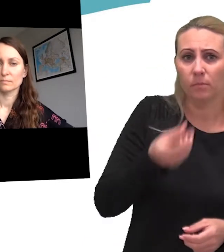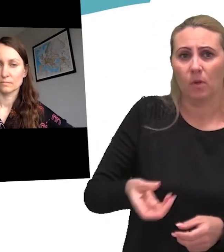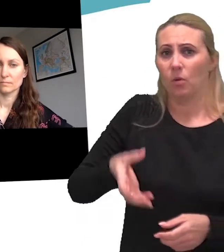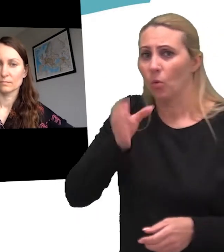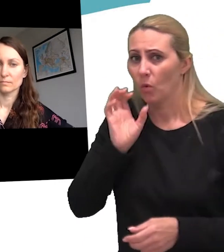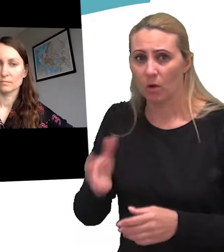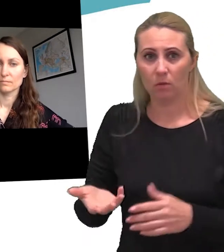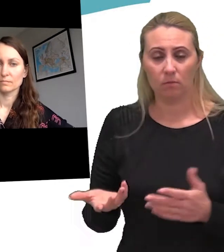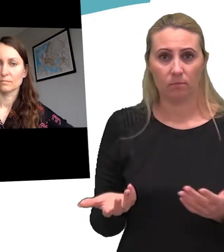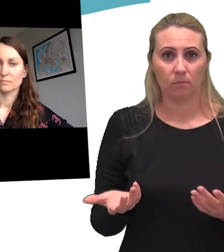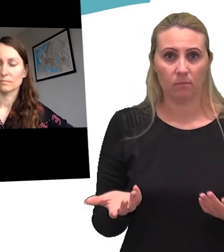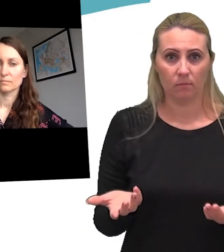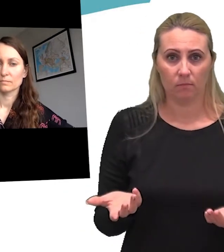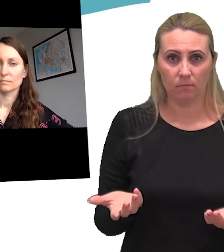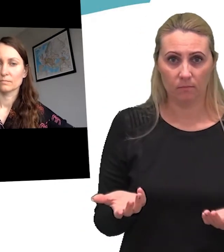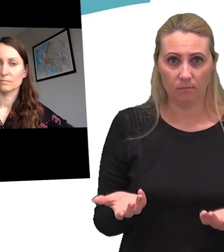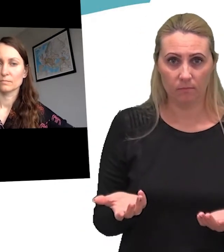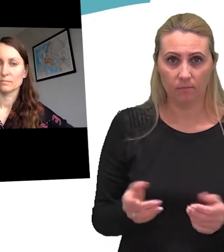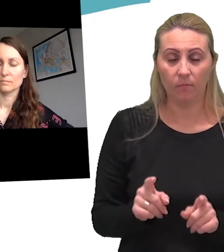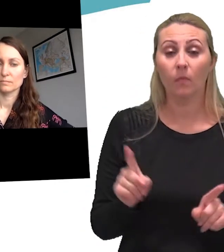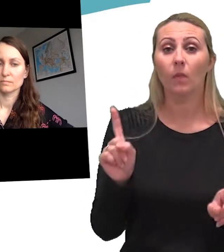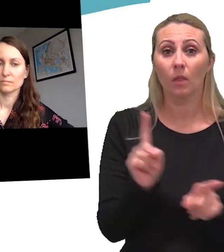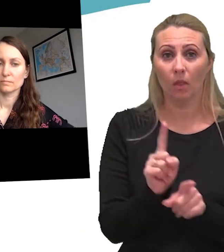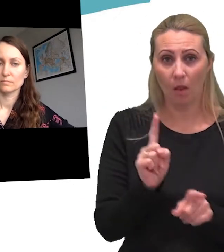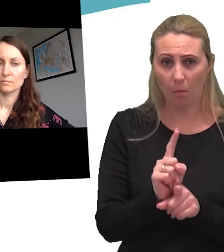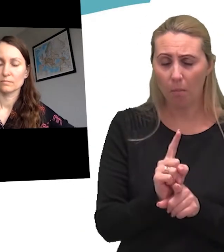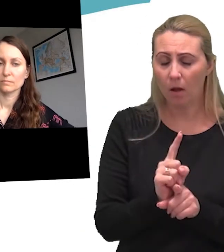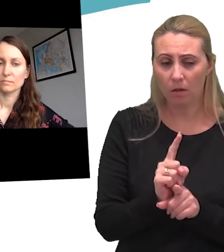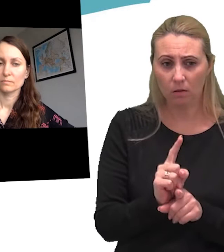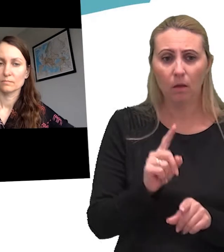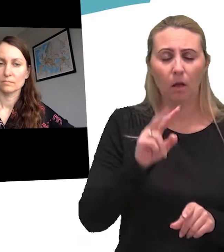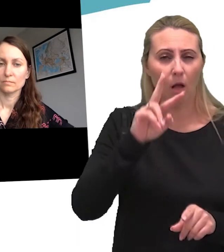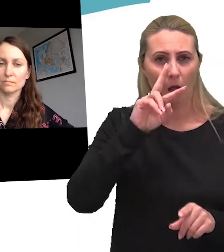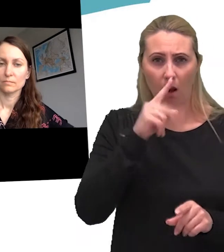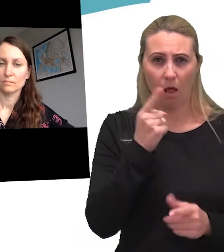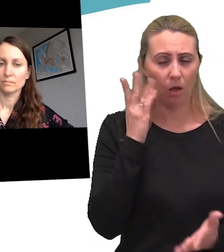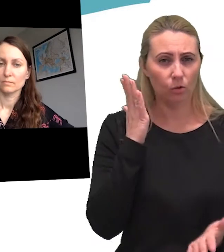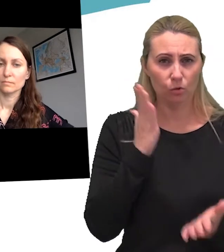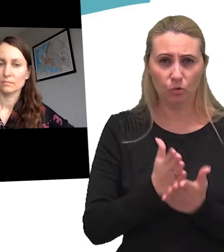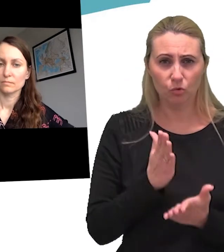gėrė. Ir taip pat didelė klaida